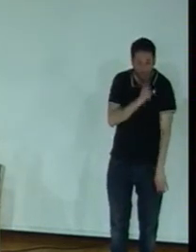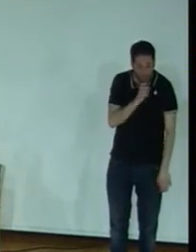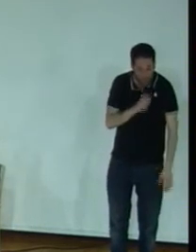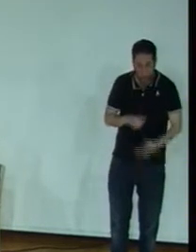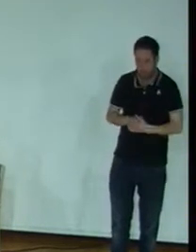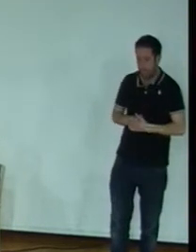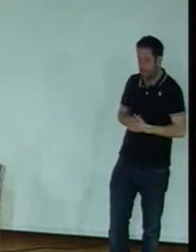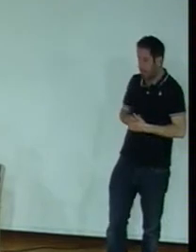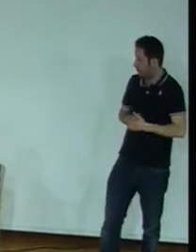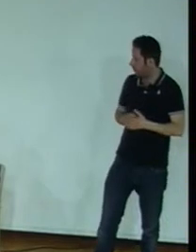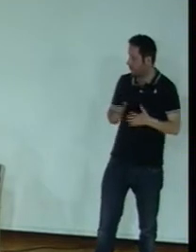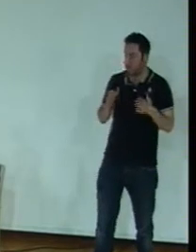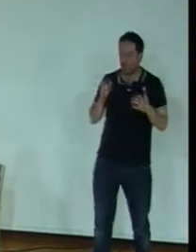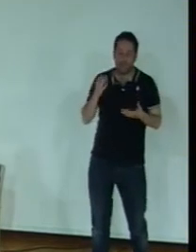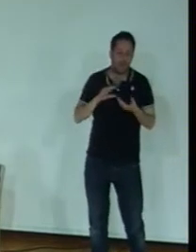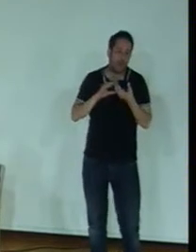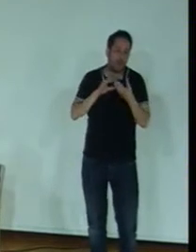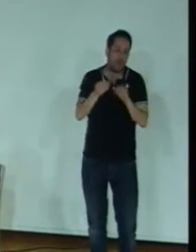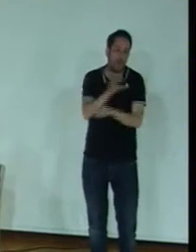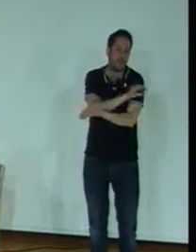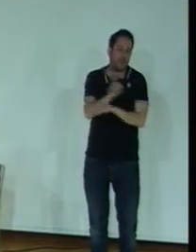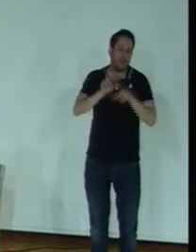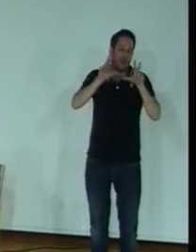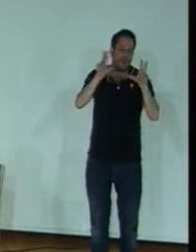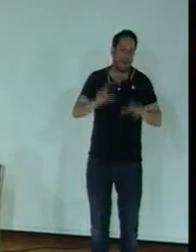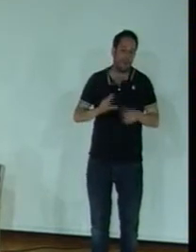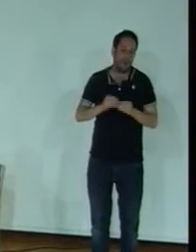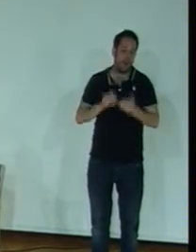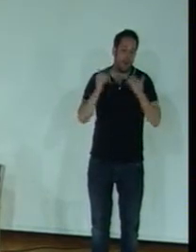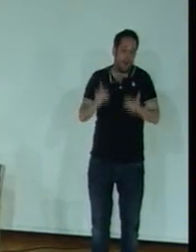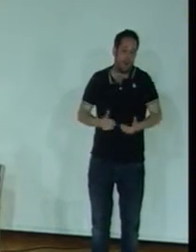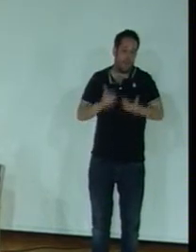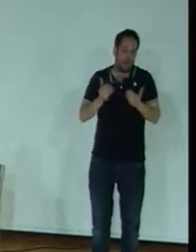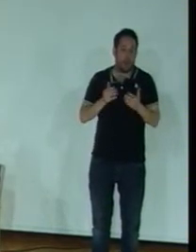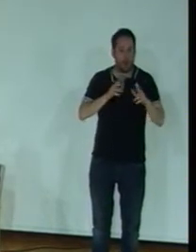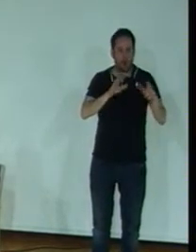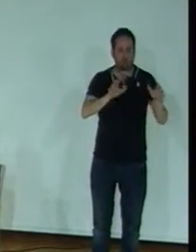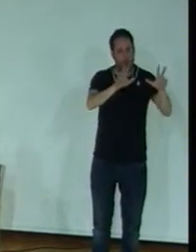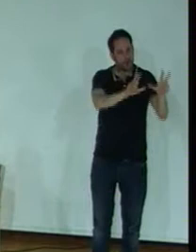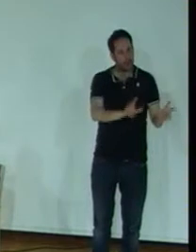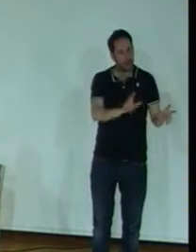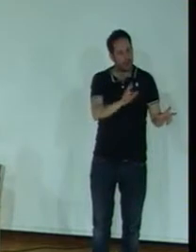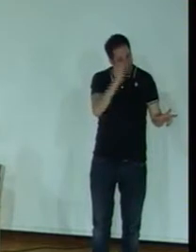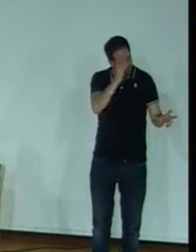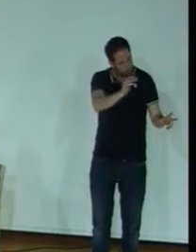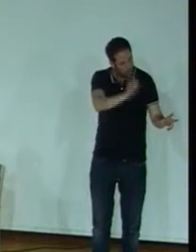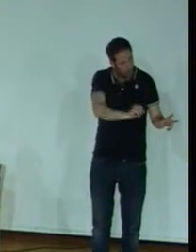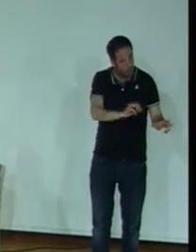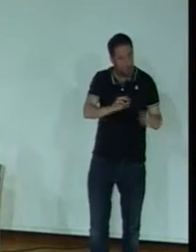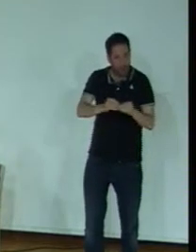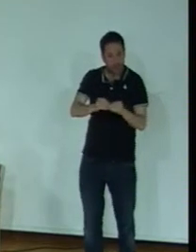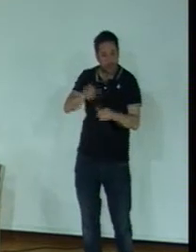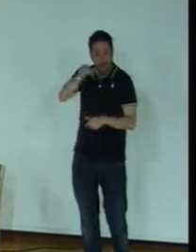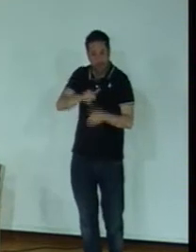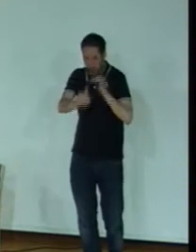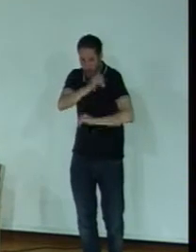mets le doigt sur un problème récurrent en matière de sécurité informatique. C'est que, généralement, les ordinateurs sont plutôt fiables. Celui qui l'est beaucoup moins, c'est celui qui l'a programmé,